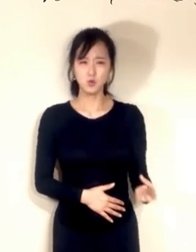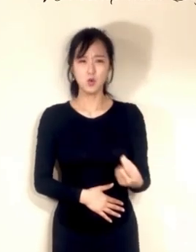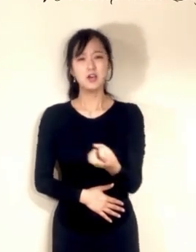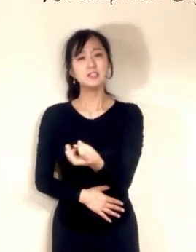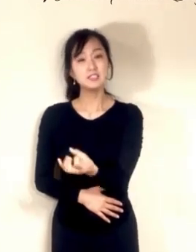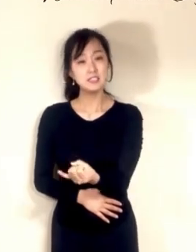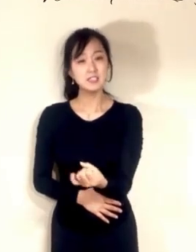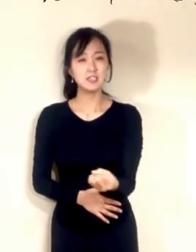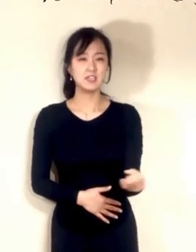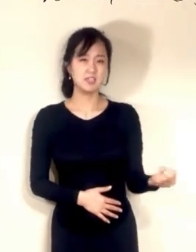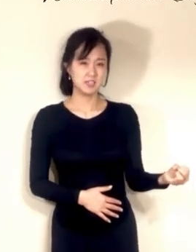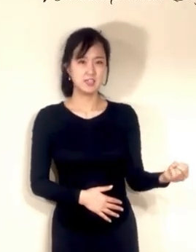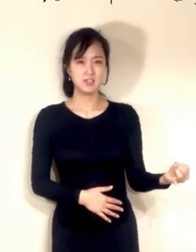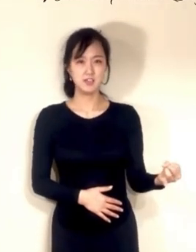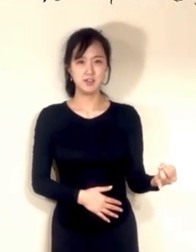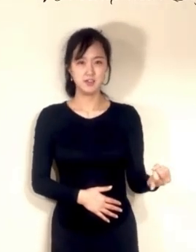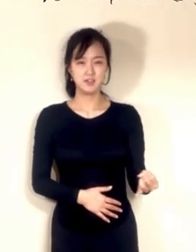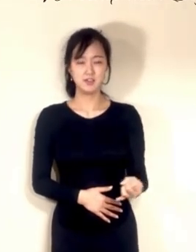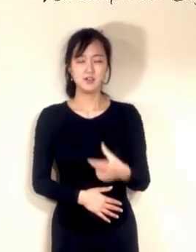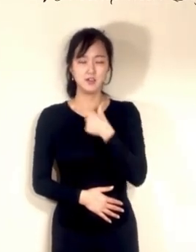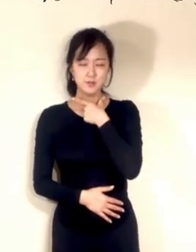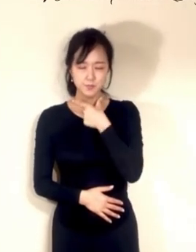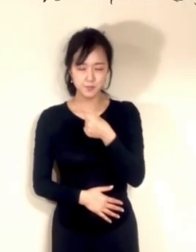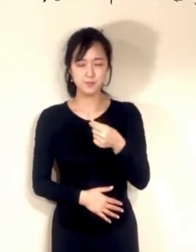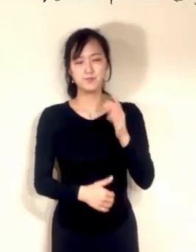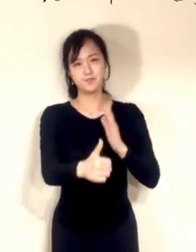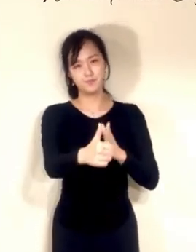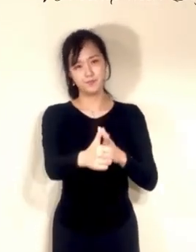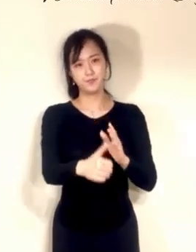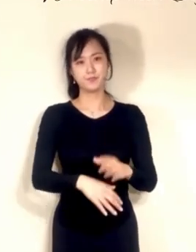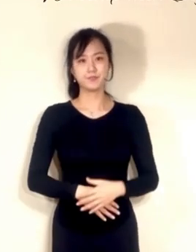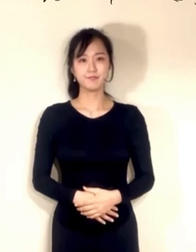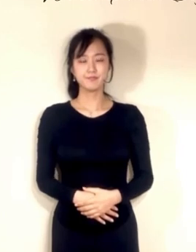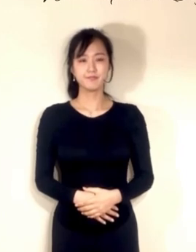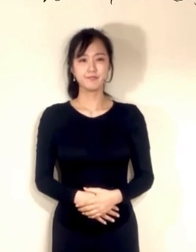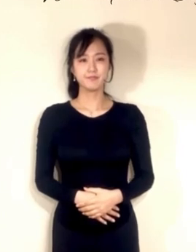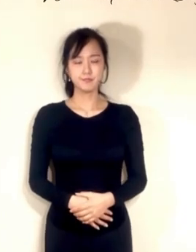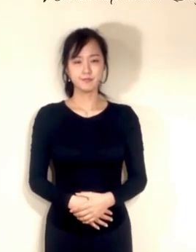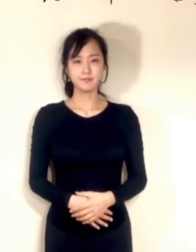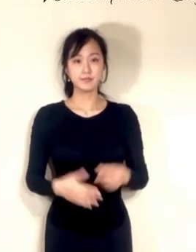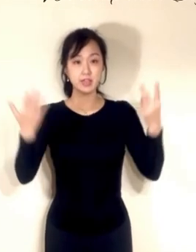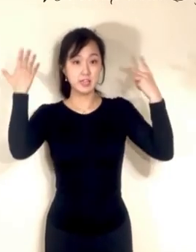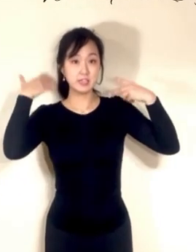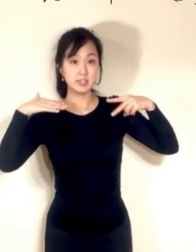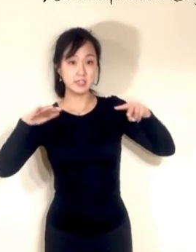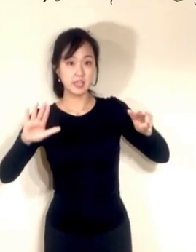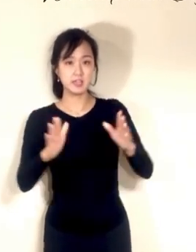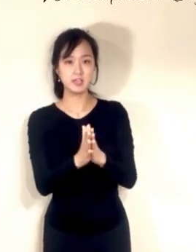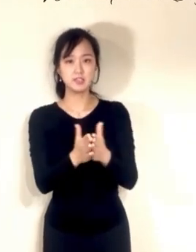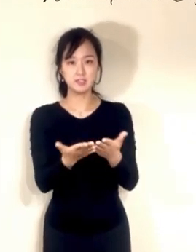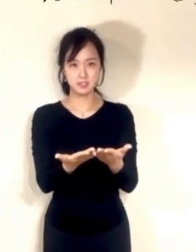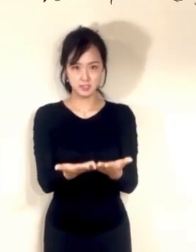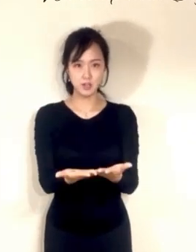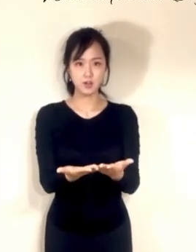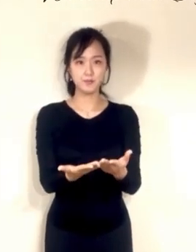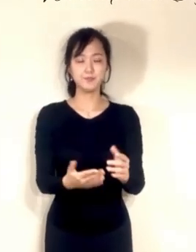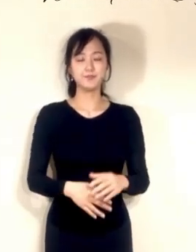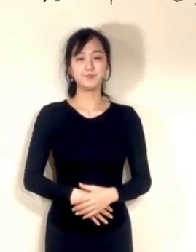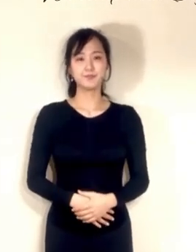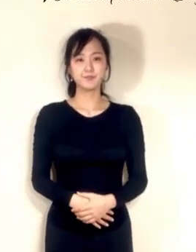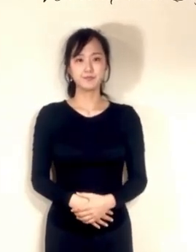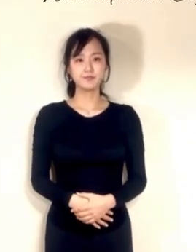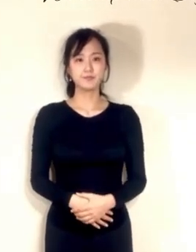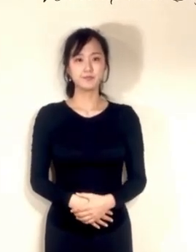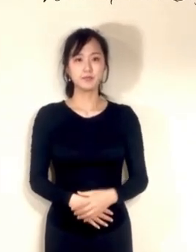살아가기를 원합니다. 다니엘서 12장 3절 우리 함께 읽도록 하겠습니다. 시작. 지혜 있는 자는 궁창의